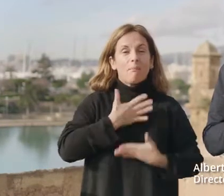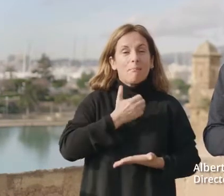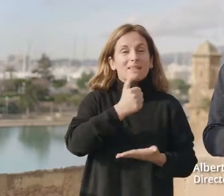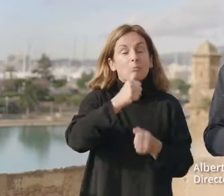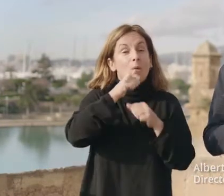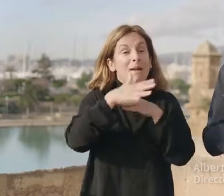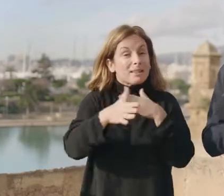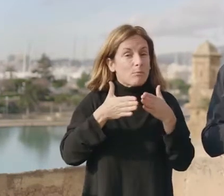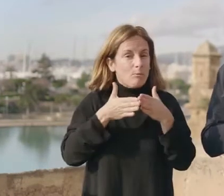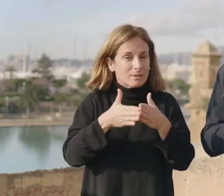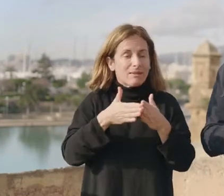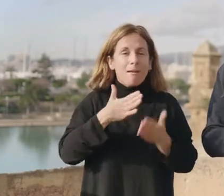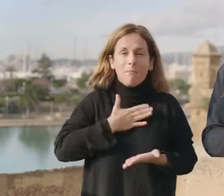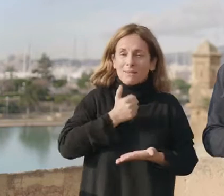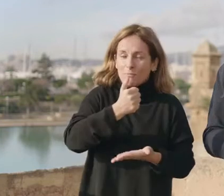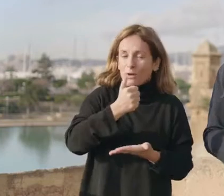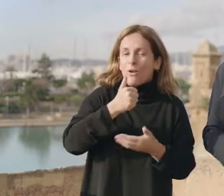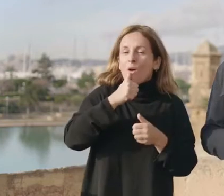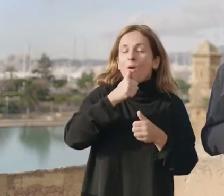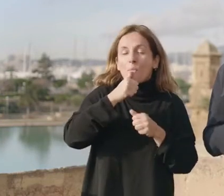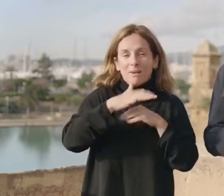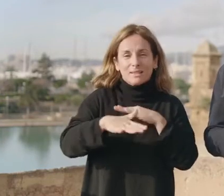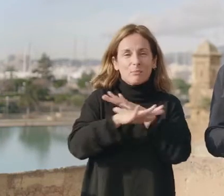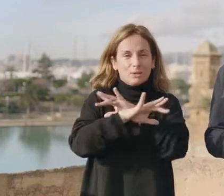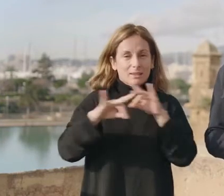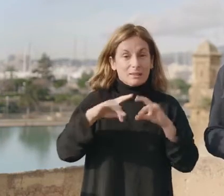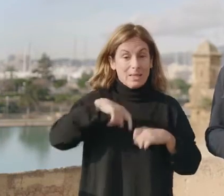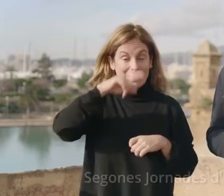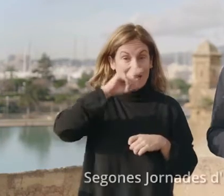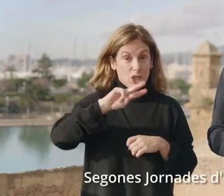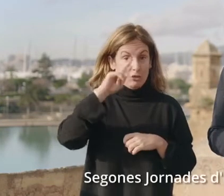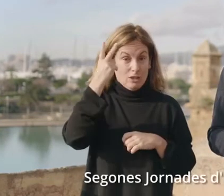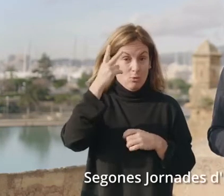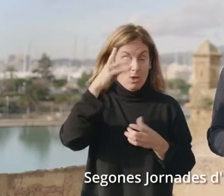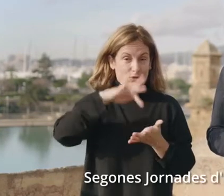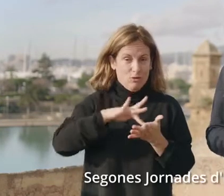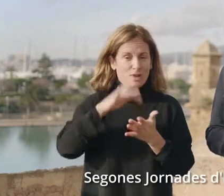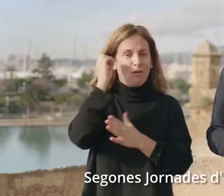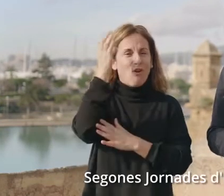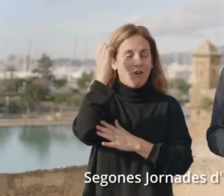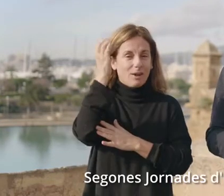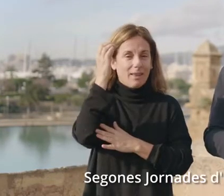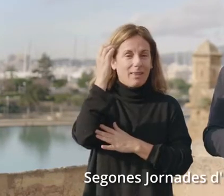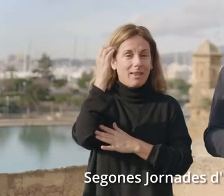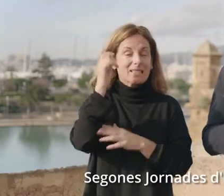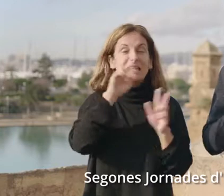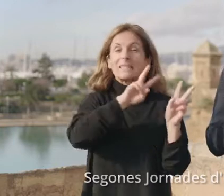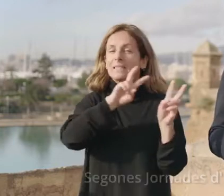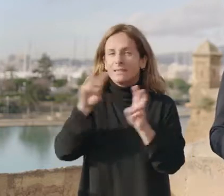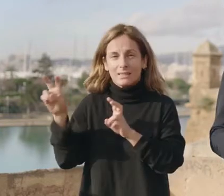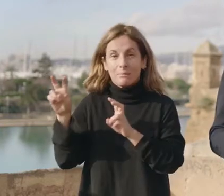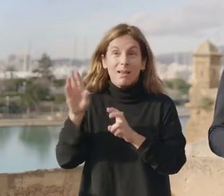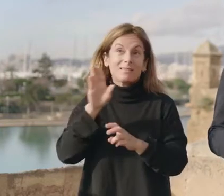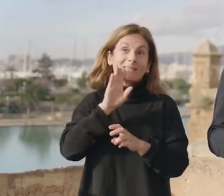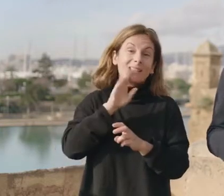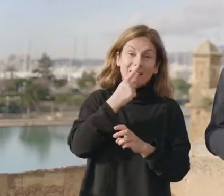marítim flotant i el patrimoni marítim terrestre. Enguany celebrarem les segones jornades i en elles volem treballar com